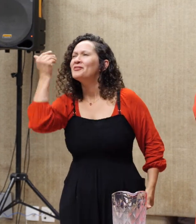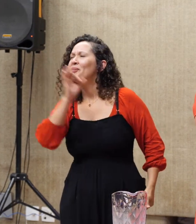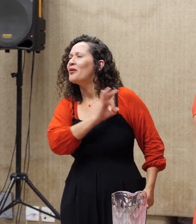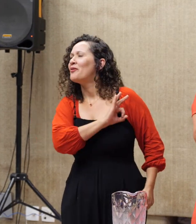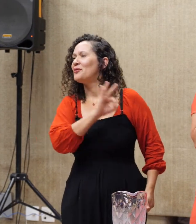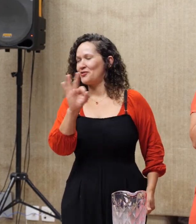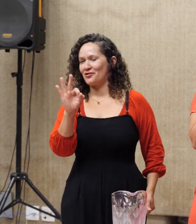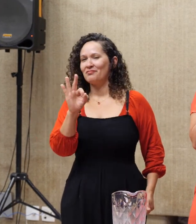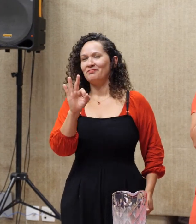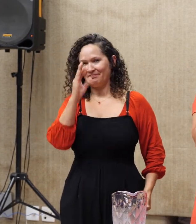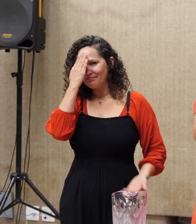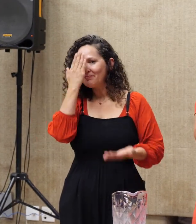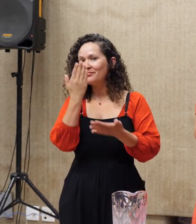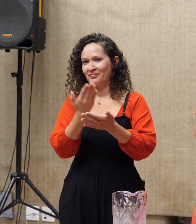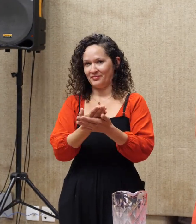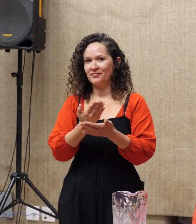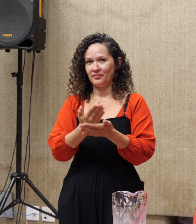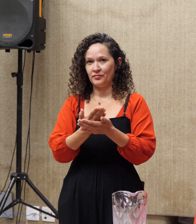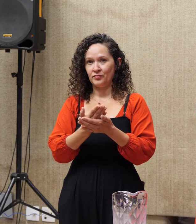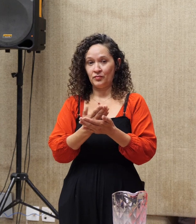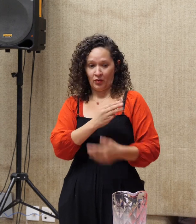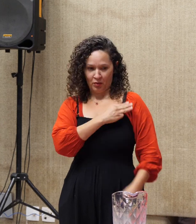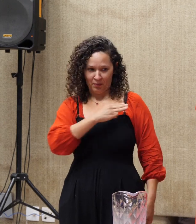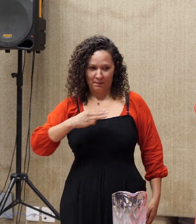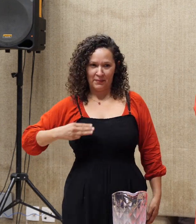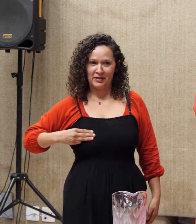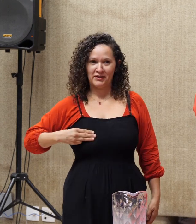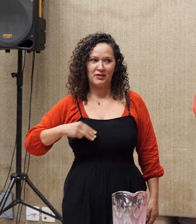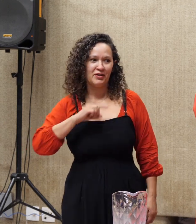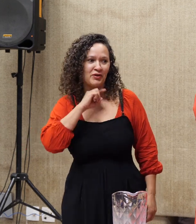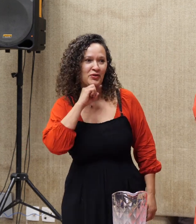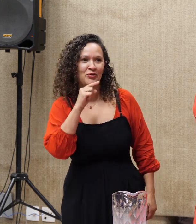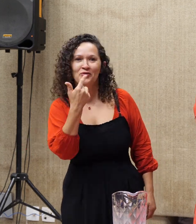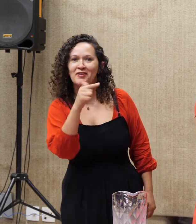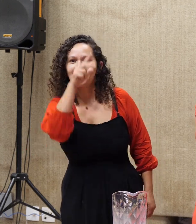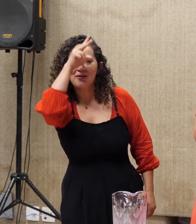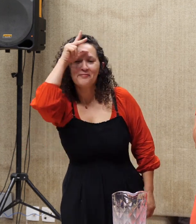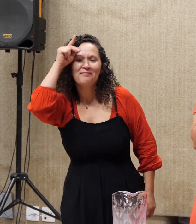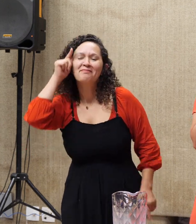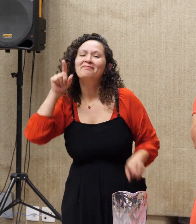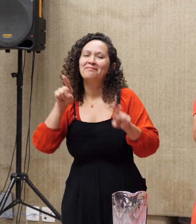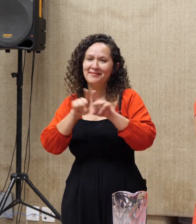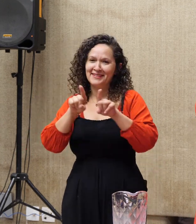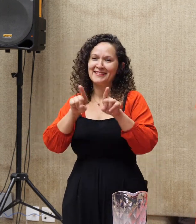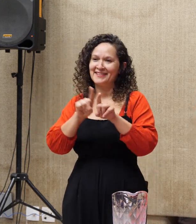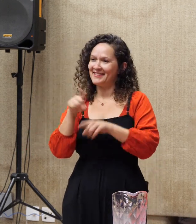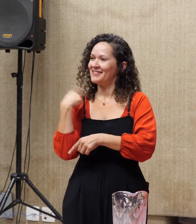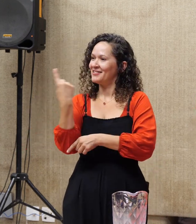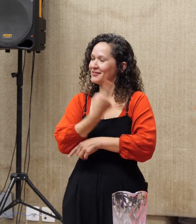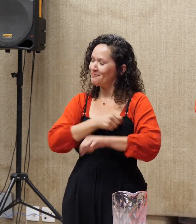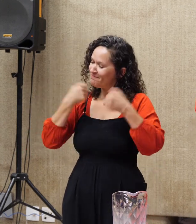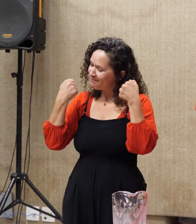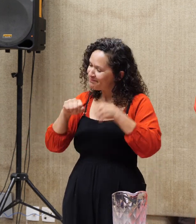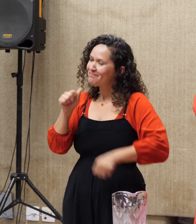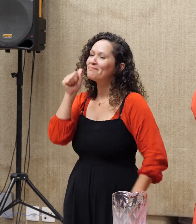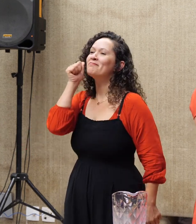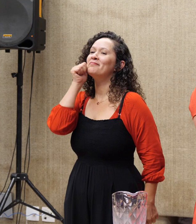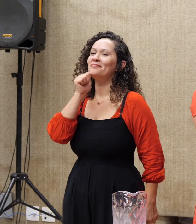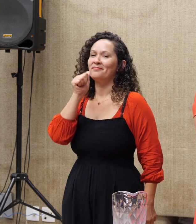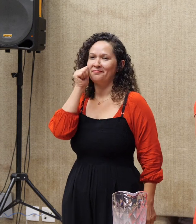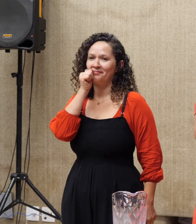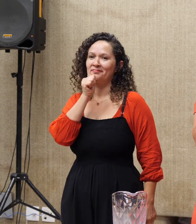sucesso. Certamente, como ministra, indubitavelmente, como prefeita também, porque nós precisamos de